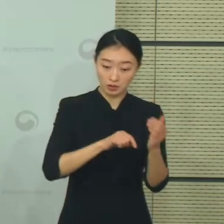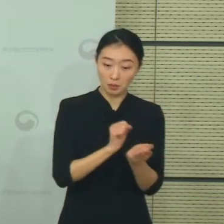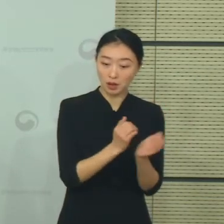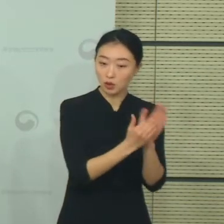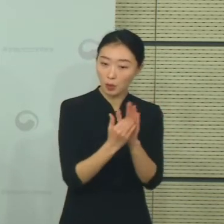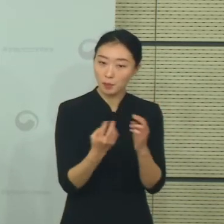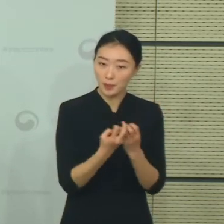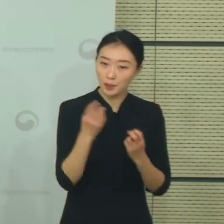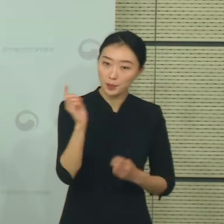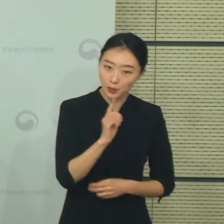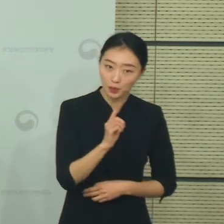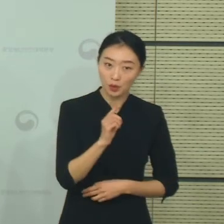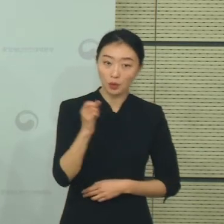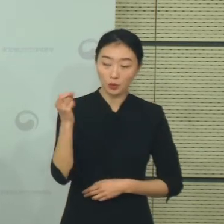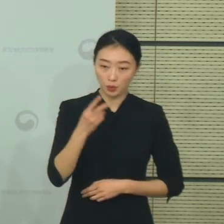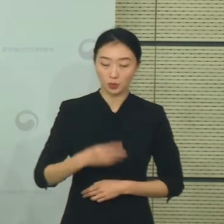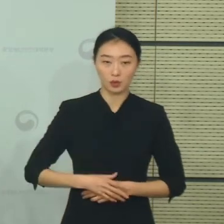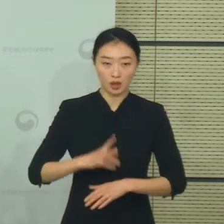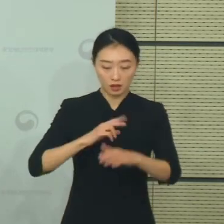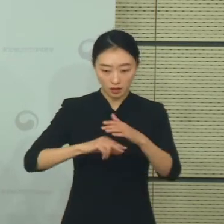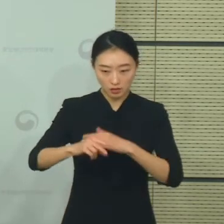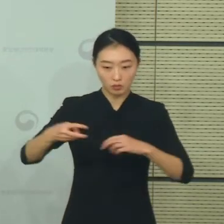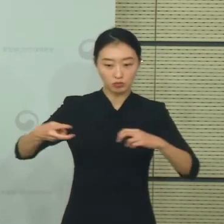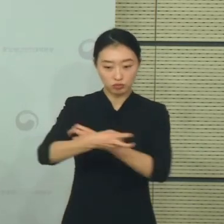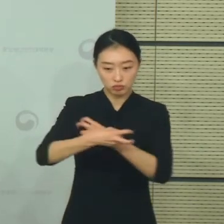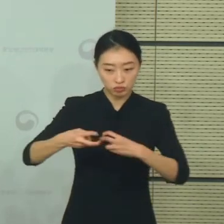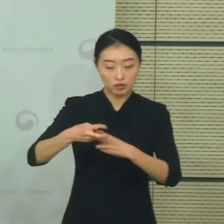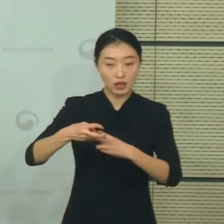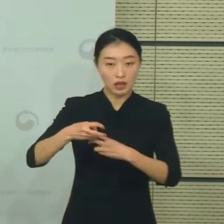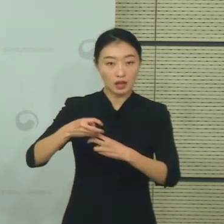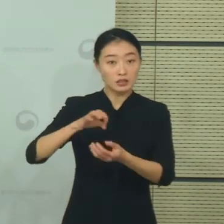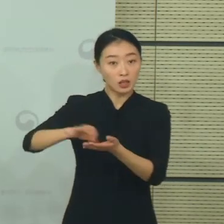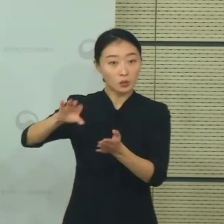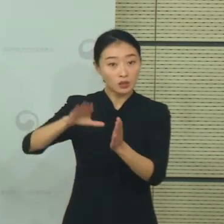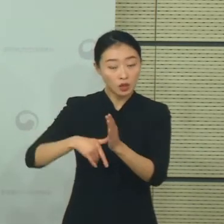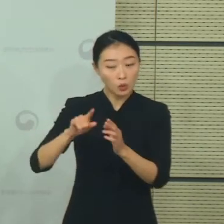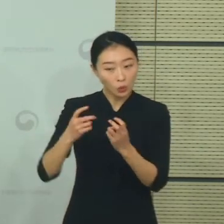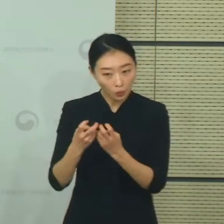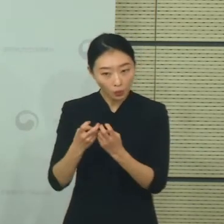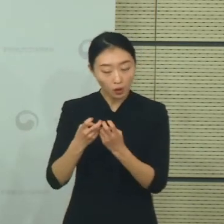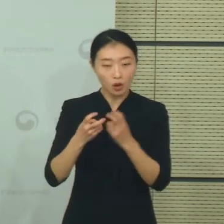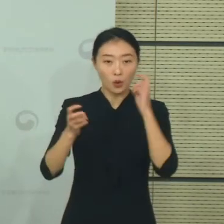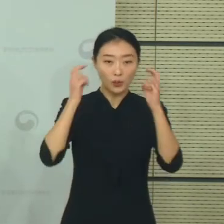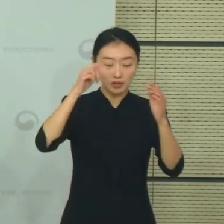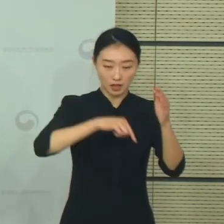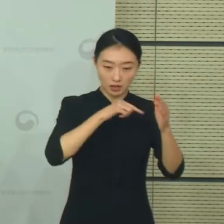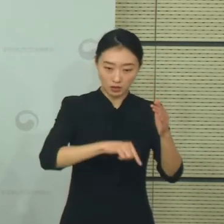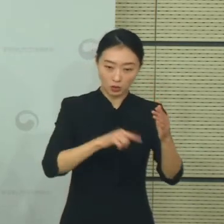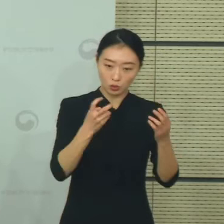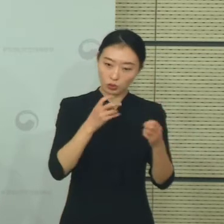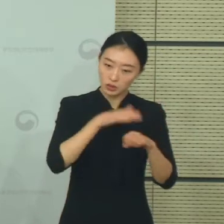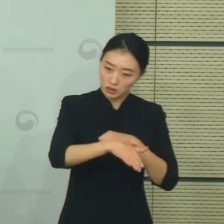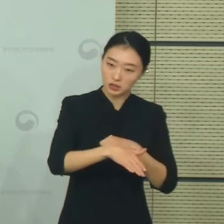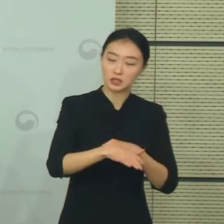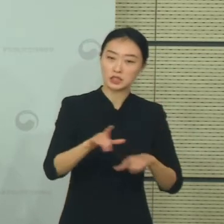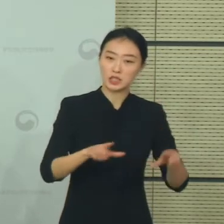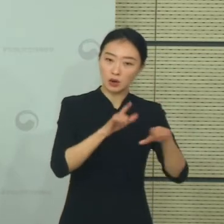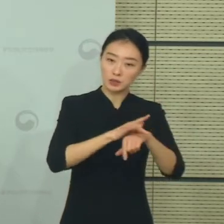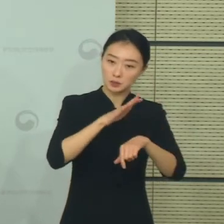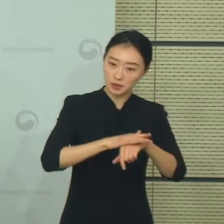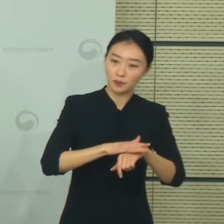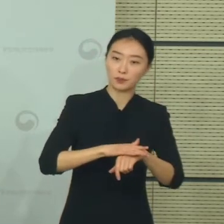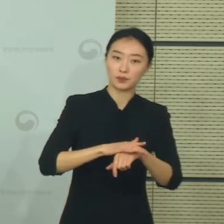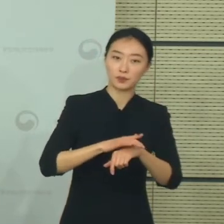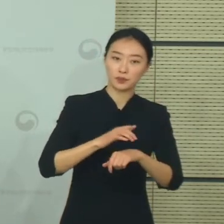해야 될지, 그다음에 대중교통을 탈 때 어떠한 방역을 해야 될지, 직장에서는 어떠한 어떤 일상적인 방역을 해야 될지라는 부분에